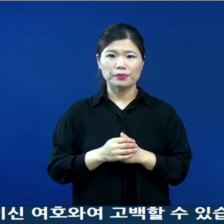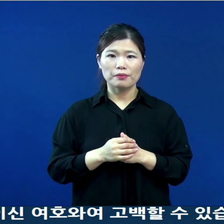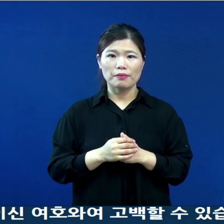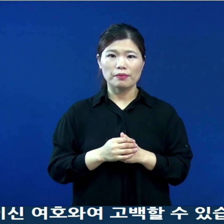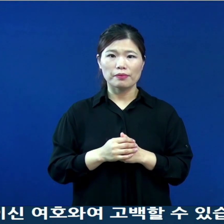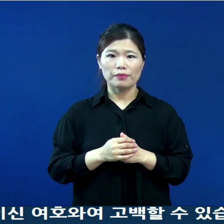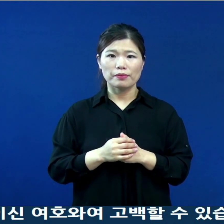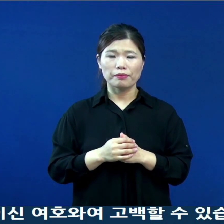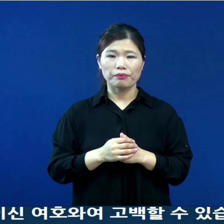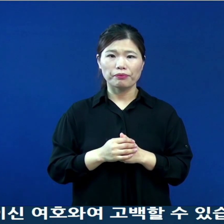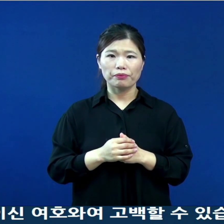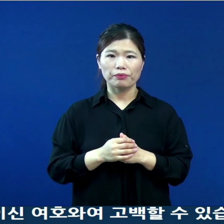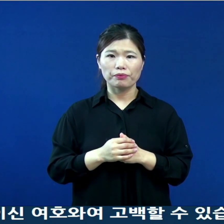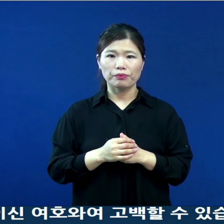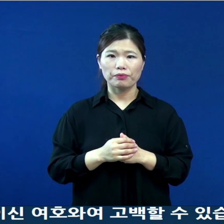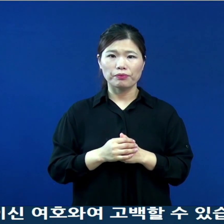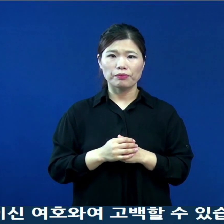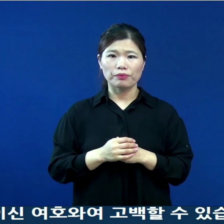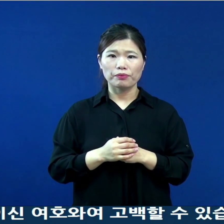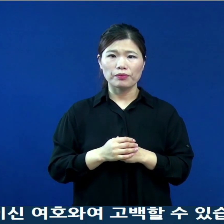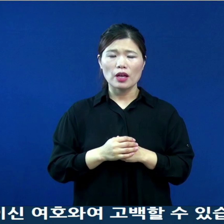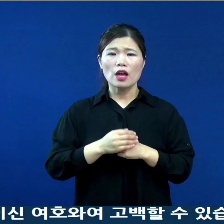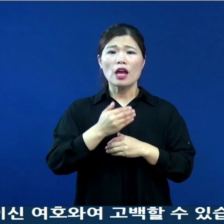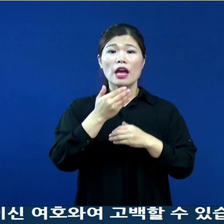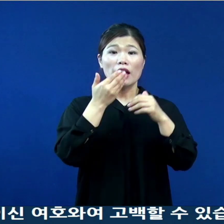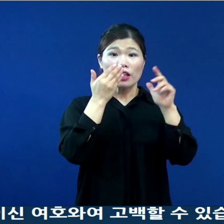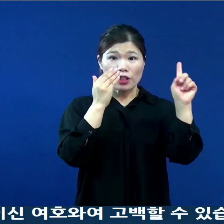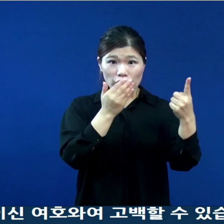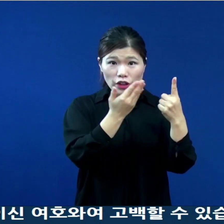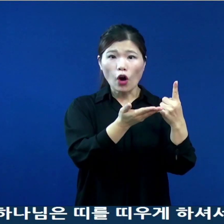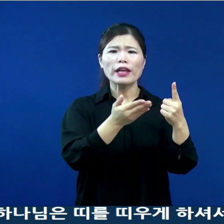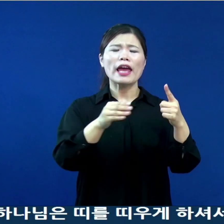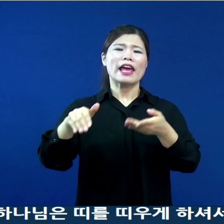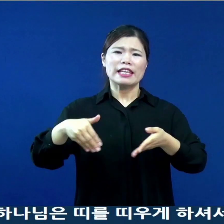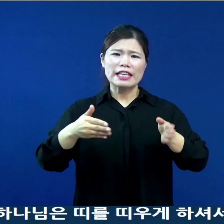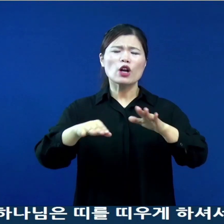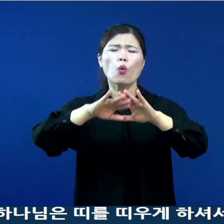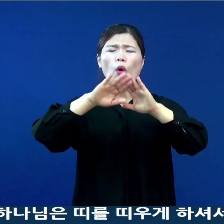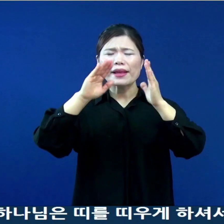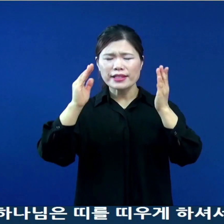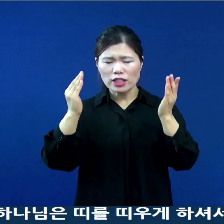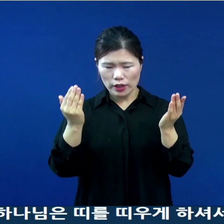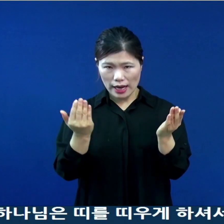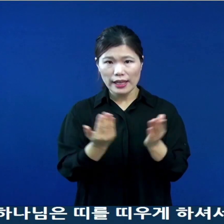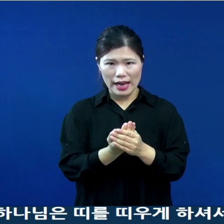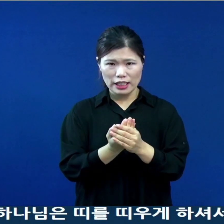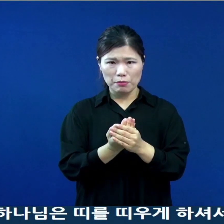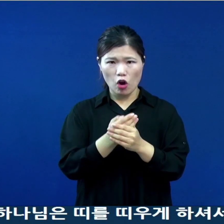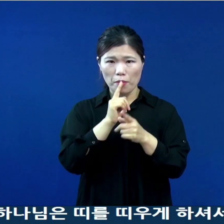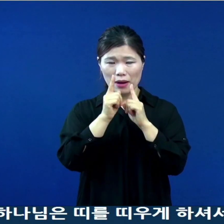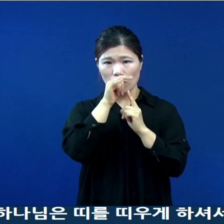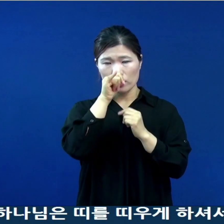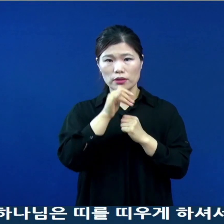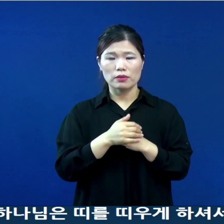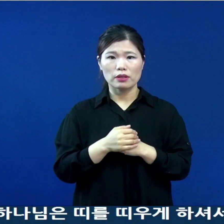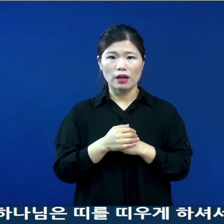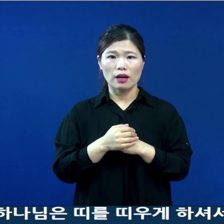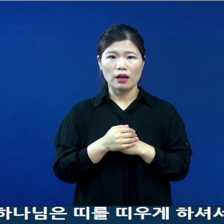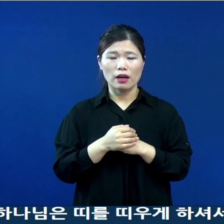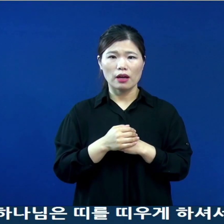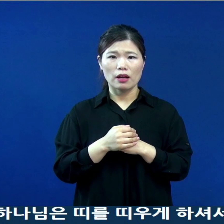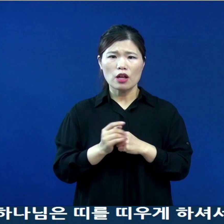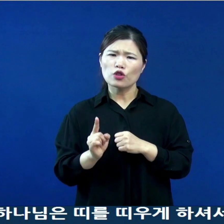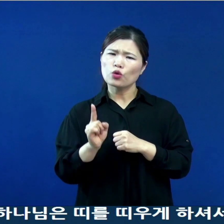내 길을 완전하게 하시며, 그 몇 절 더 읽어가면, 그러기 때문에 높은 곳에 그 발을 두게